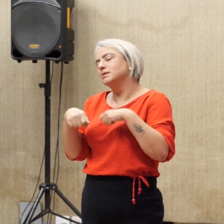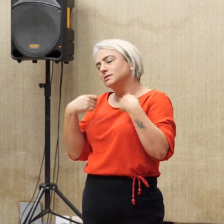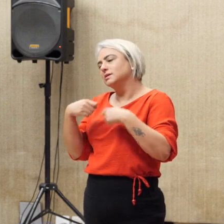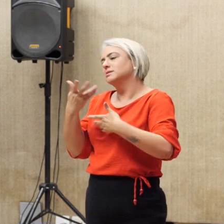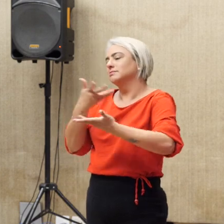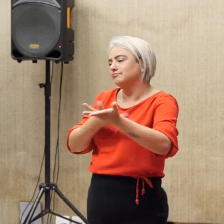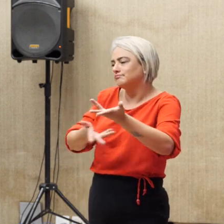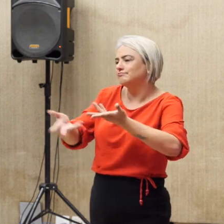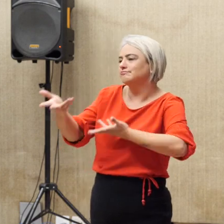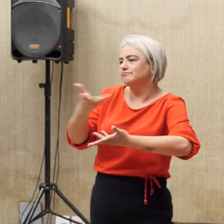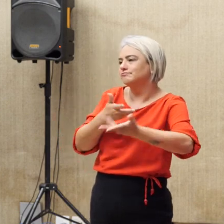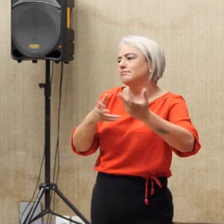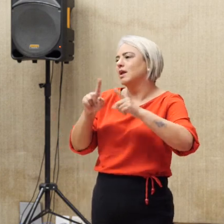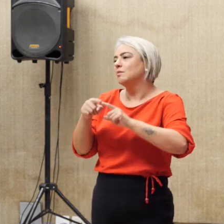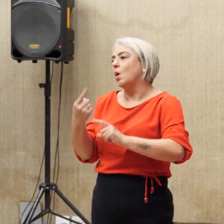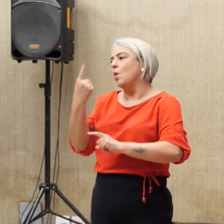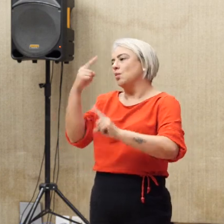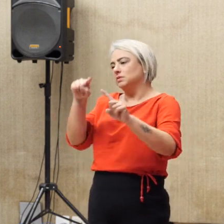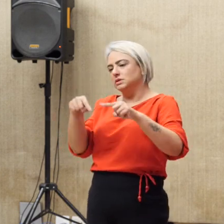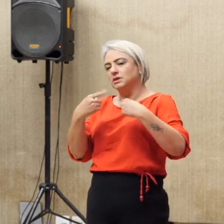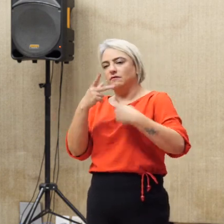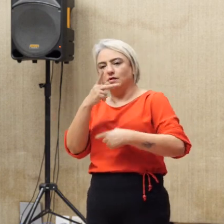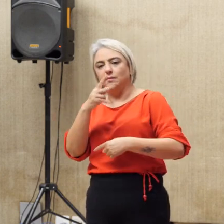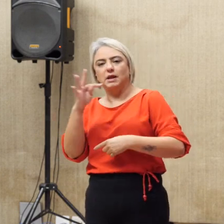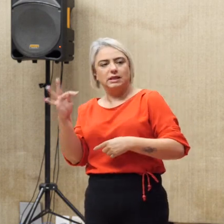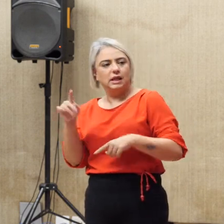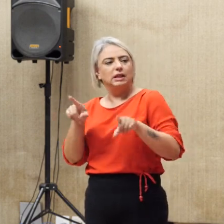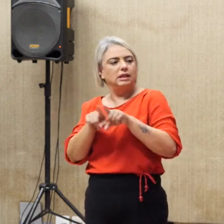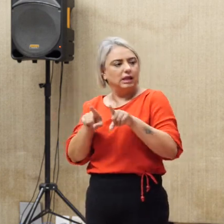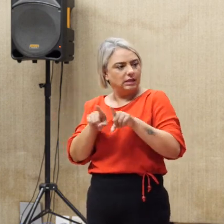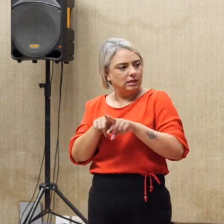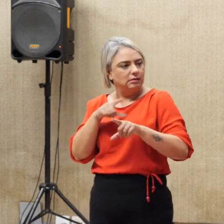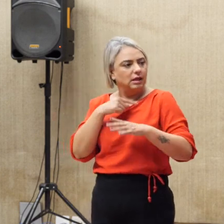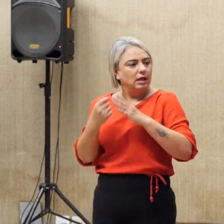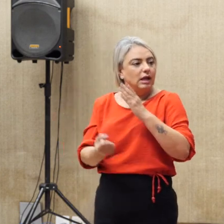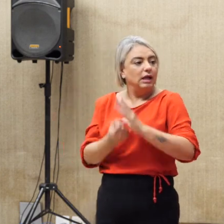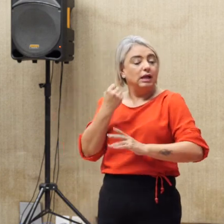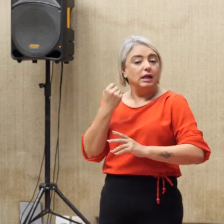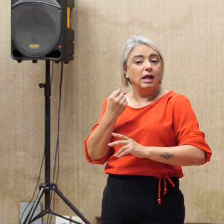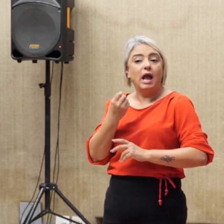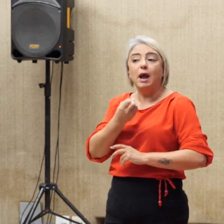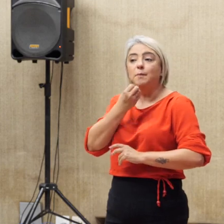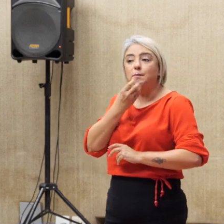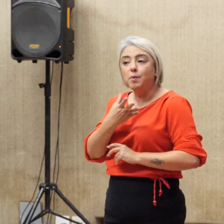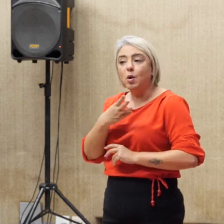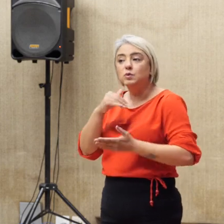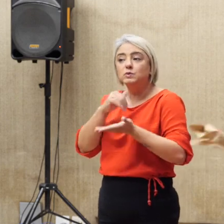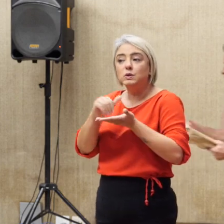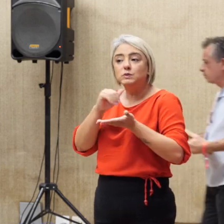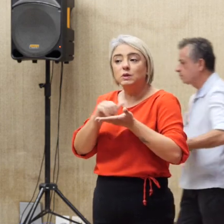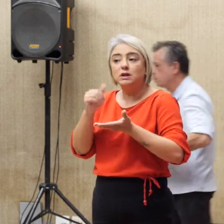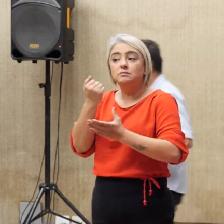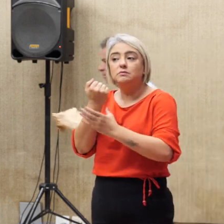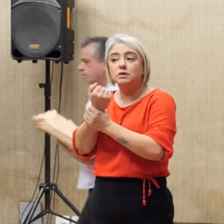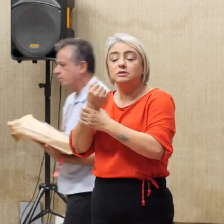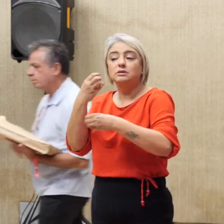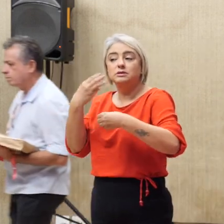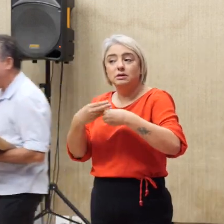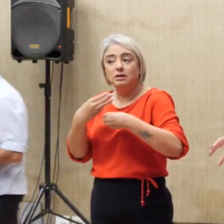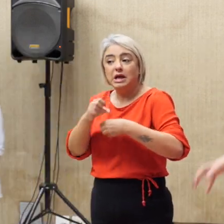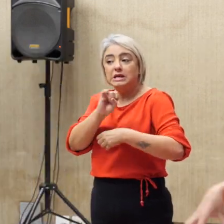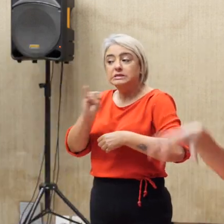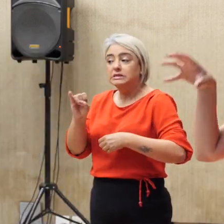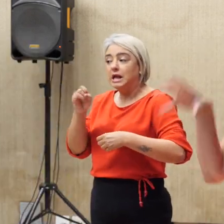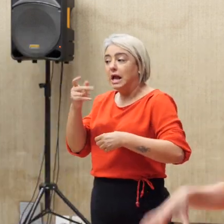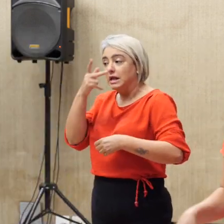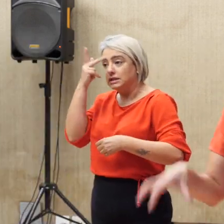muita articulação. Por isso que um desafio que o PT tem também é criar quadros bons para serem secretários municipais de segurança. Porque senão